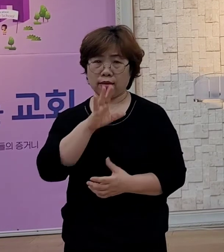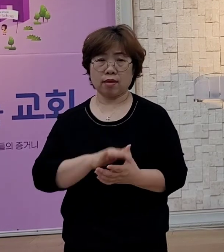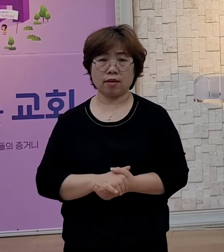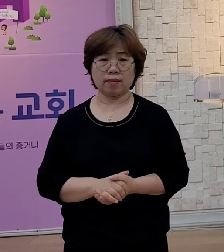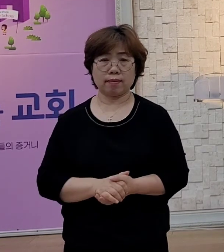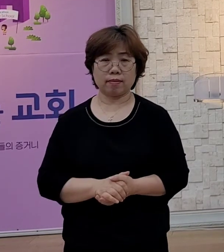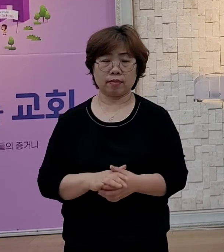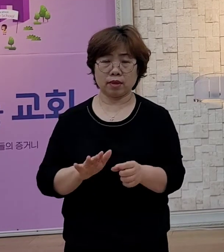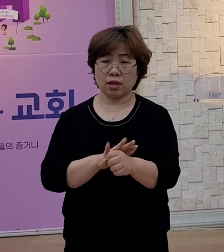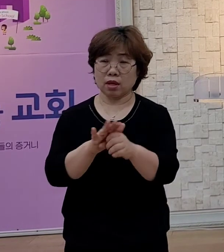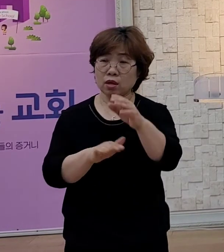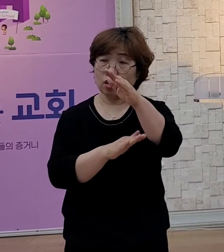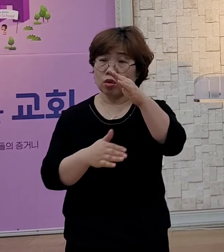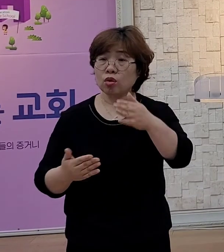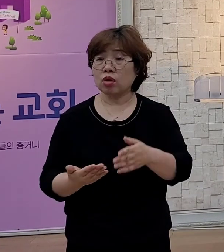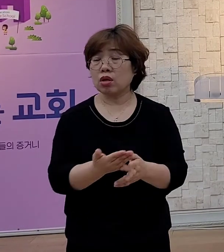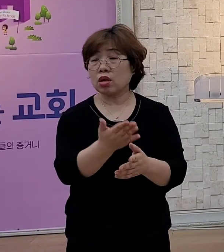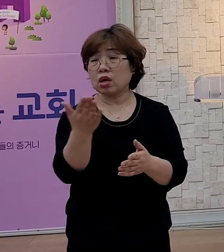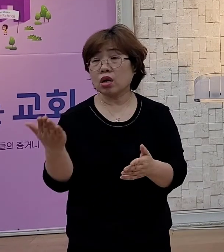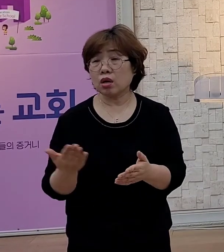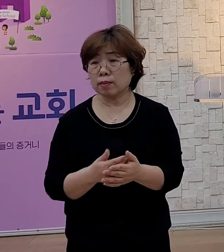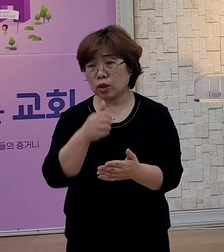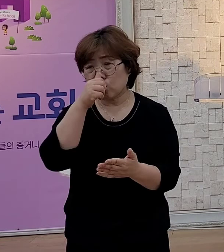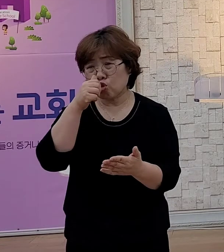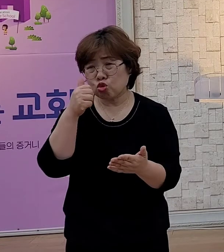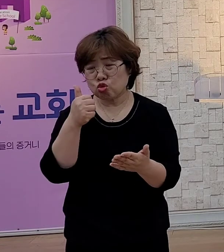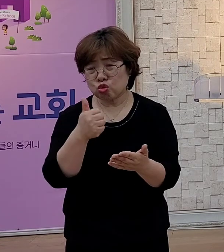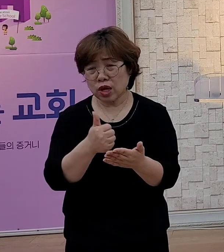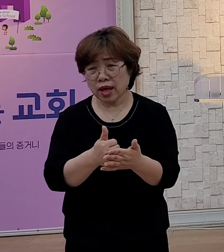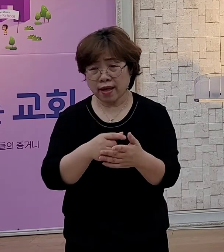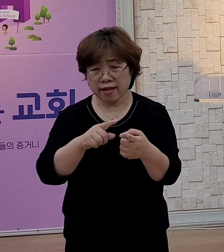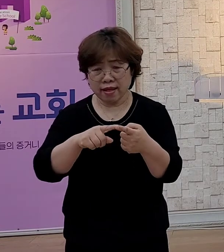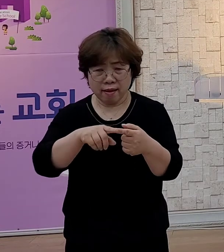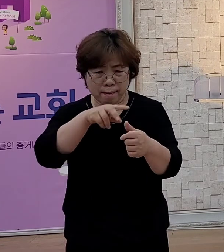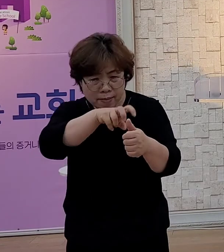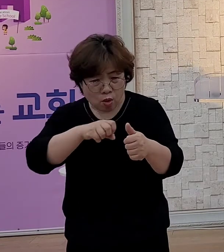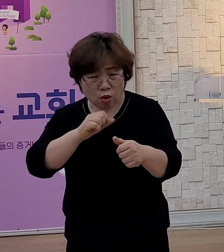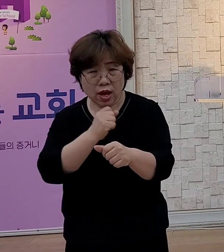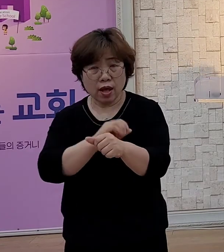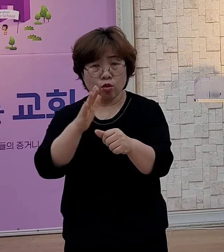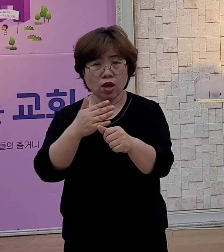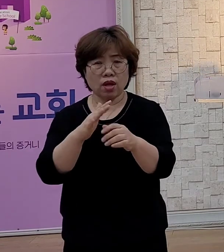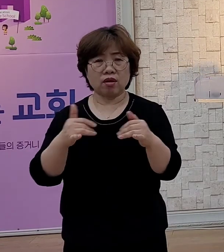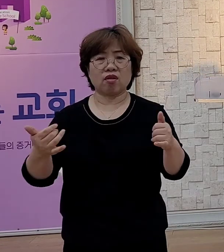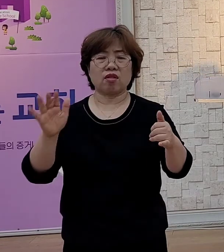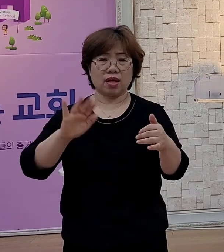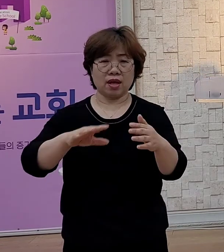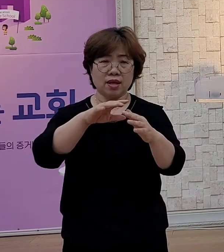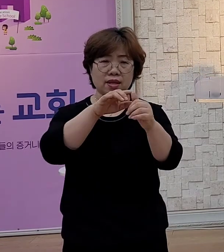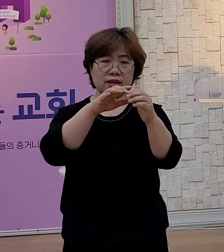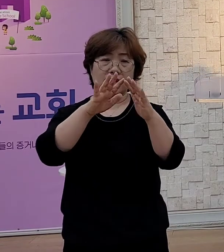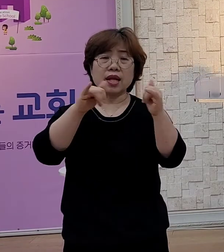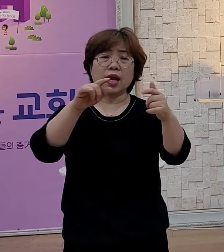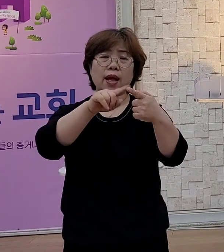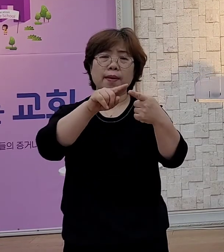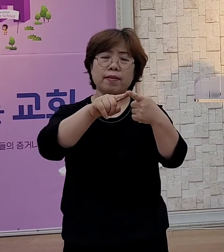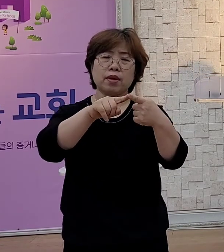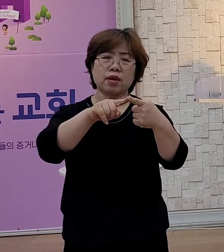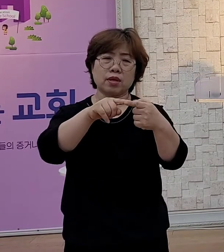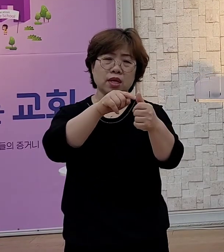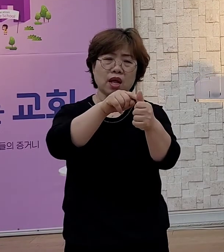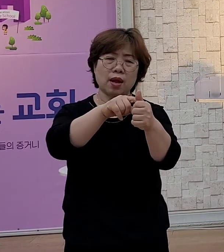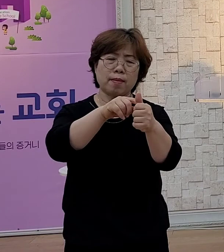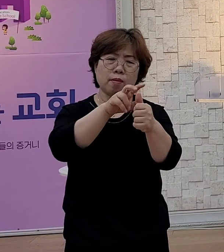사랑하는 성도 여러분, 죄는 미워하되 사람은 미워해서는 안 된다는 게 주의 말씀